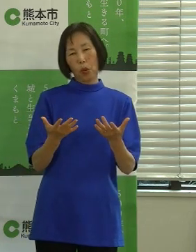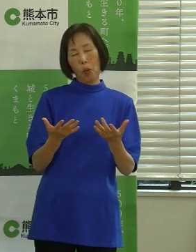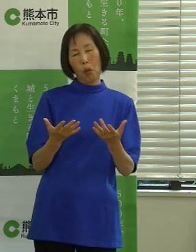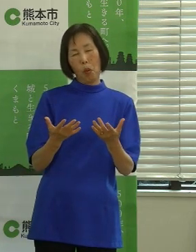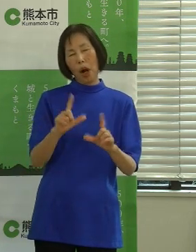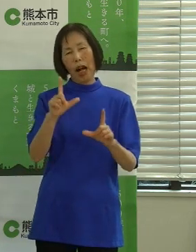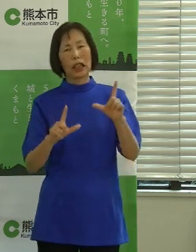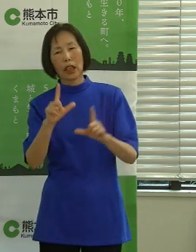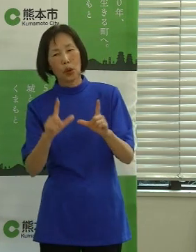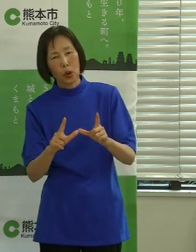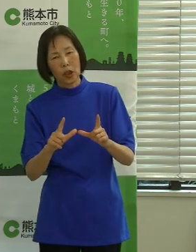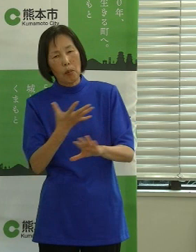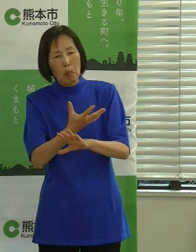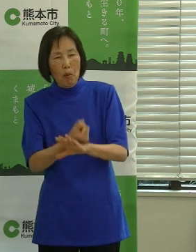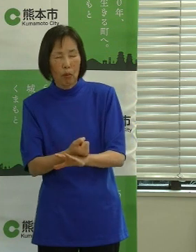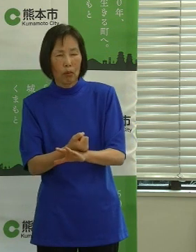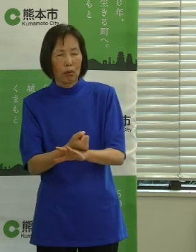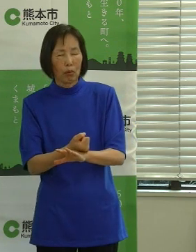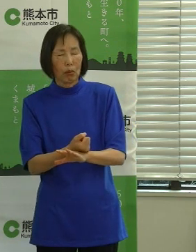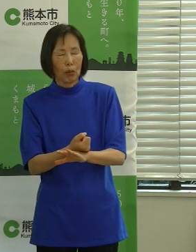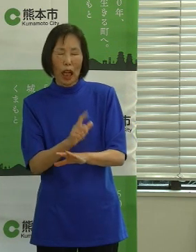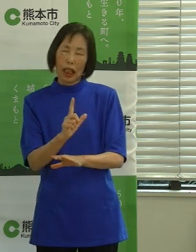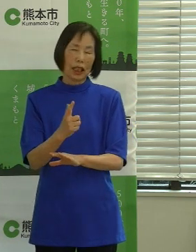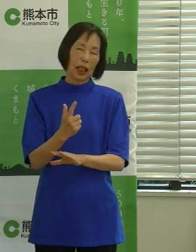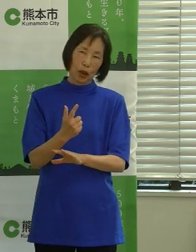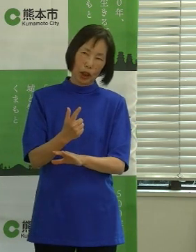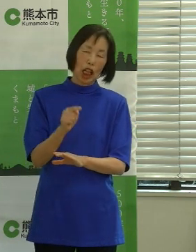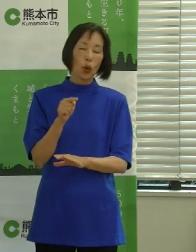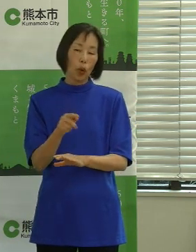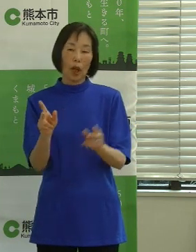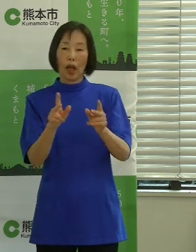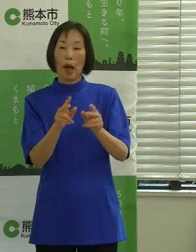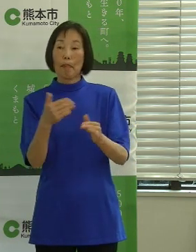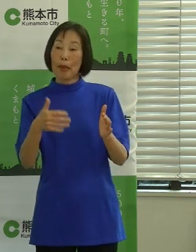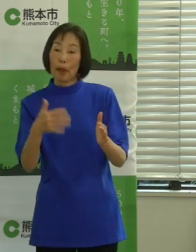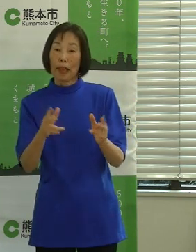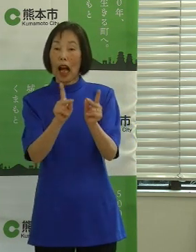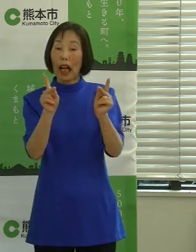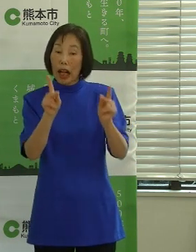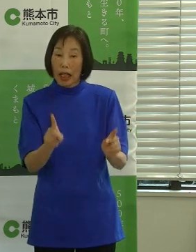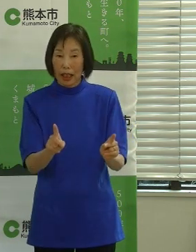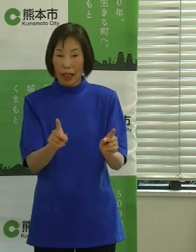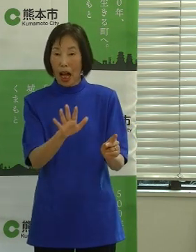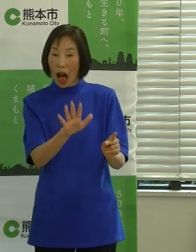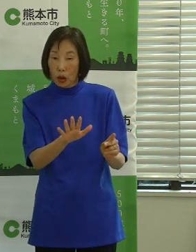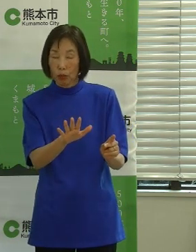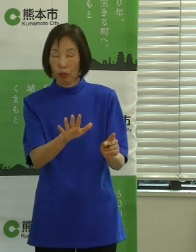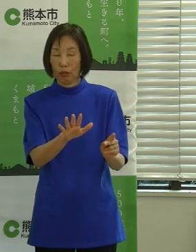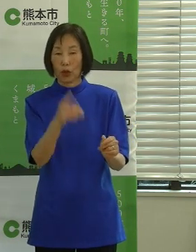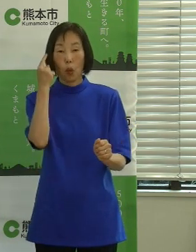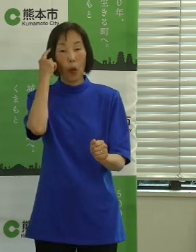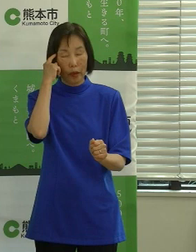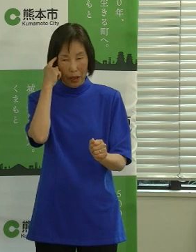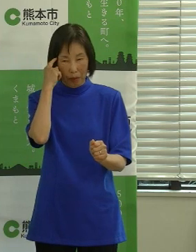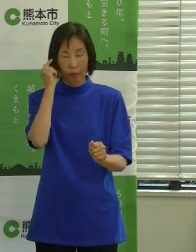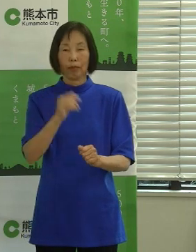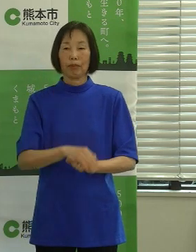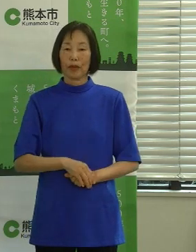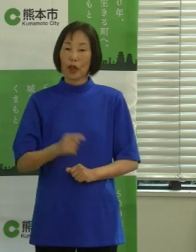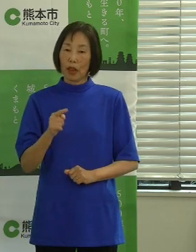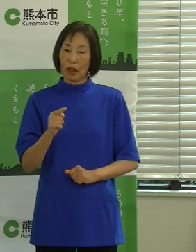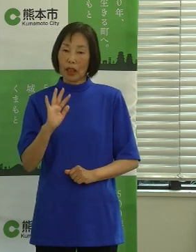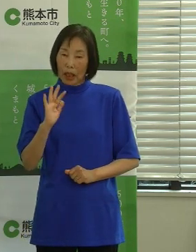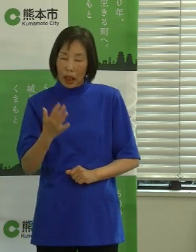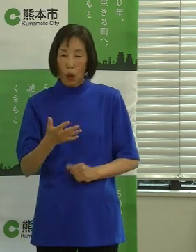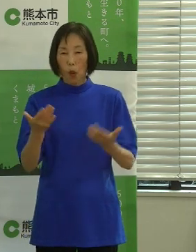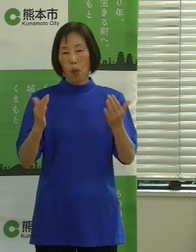わけでもないのでですね、そこはまだまだ課題を洗い出す必要はあるかと思いますが、これは進めてい